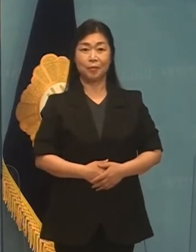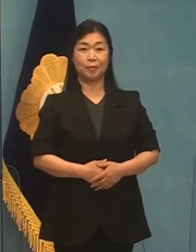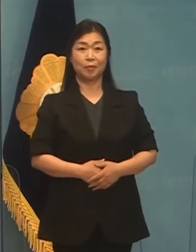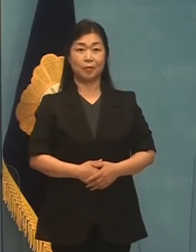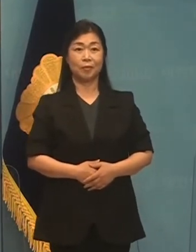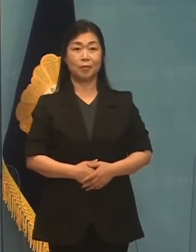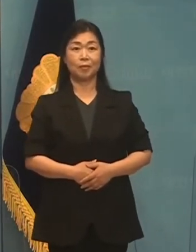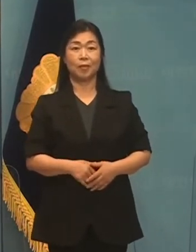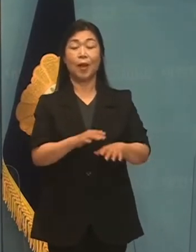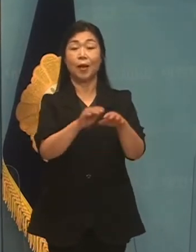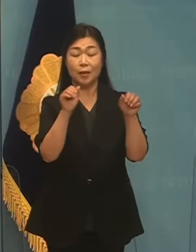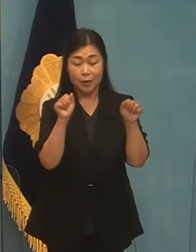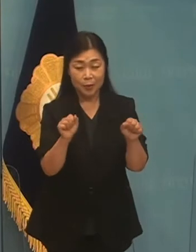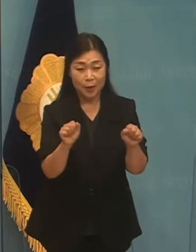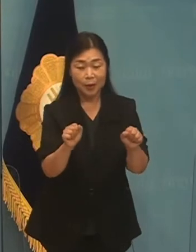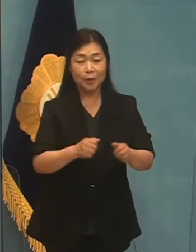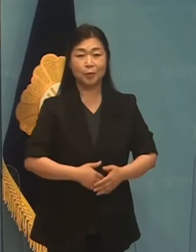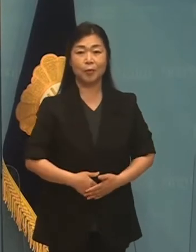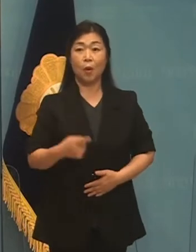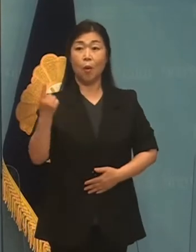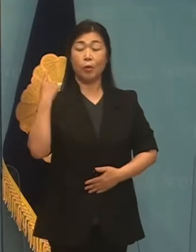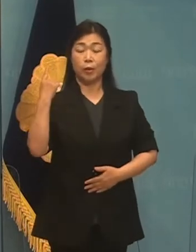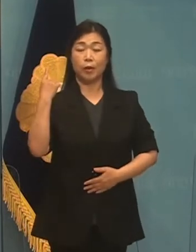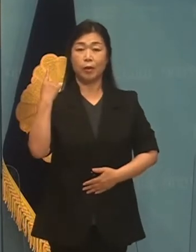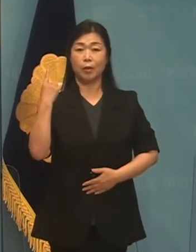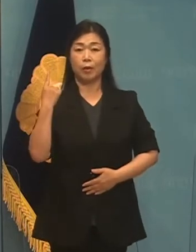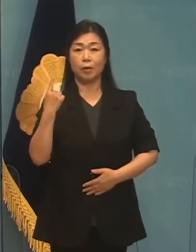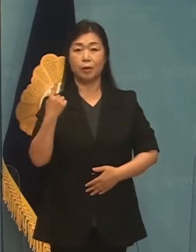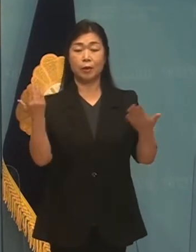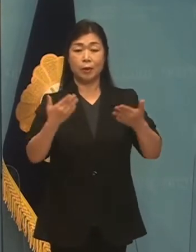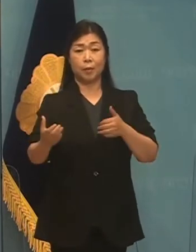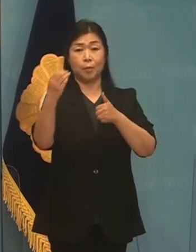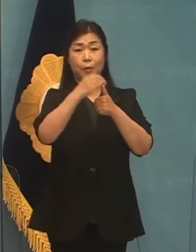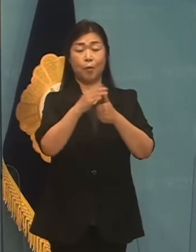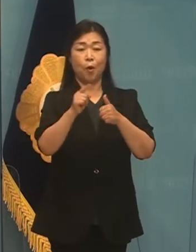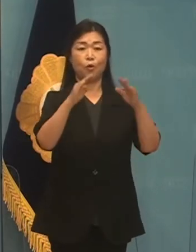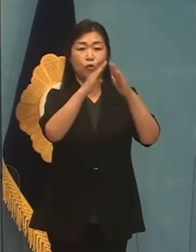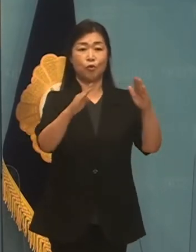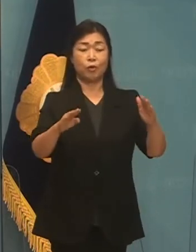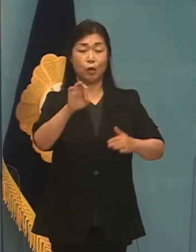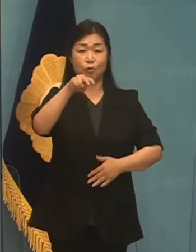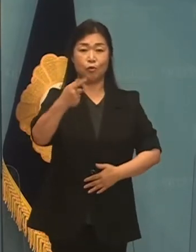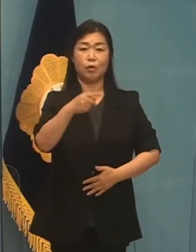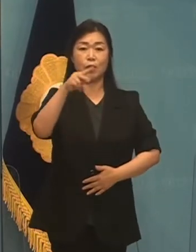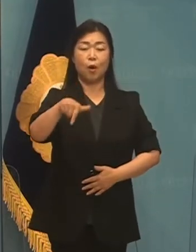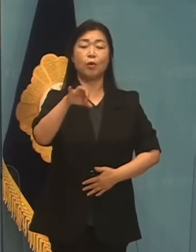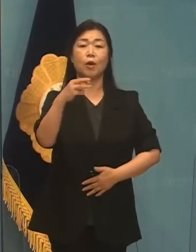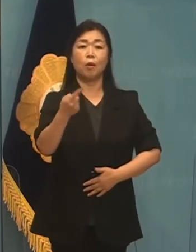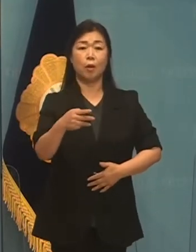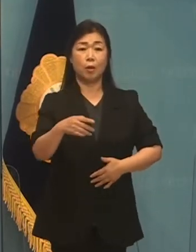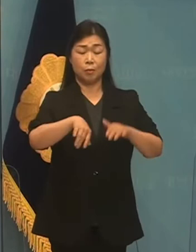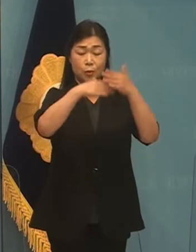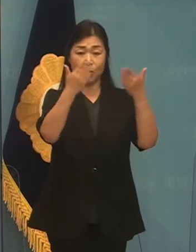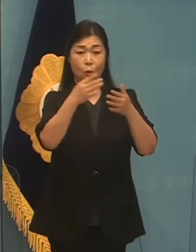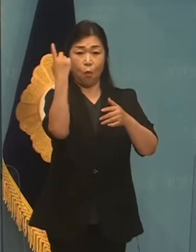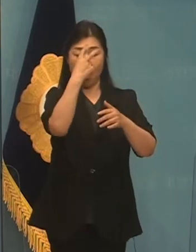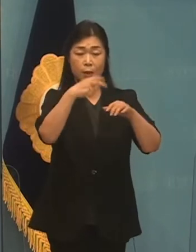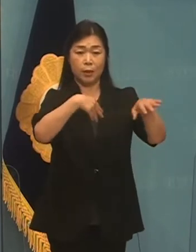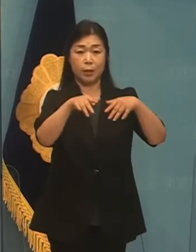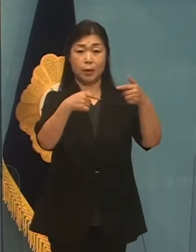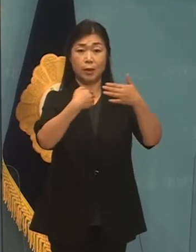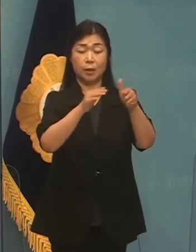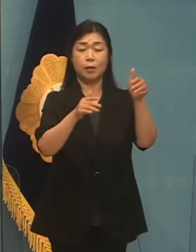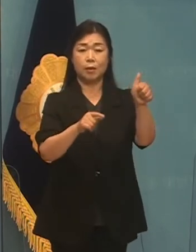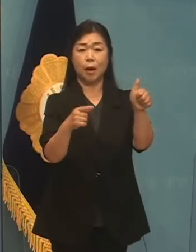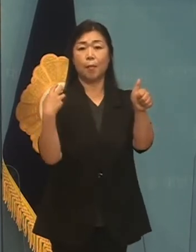죄송합니다. 네, 안녕하십니까. 어제부로 윤석열 국민캠프 종합상황실 총괄시장 맡은 남경원